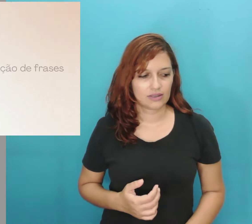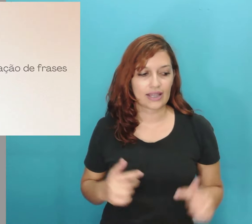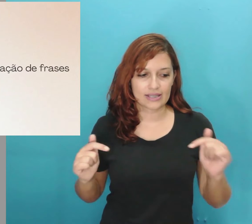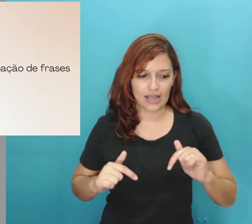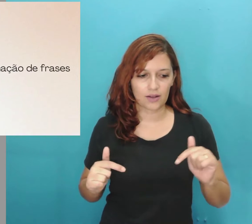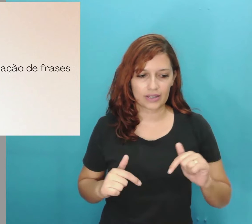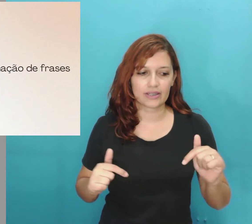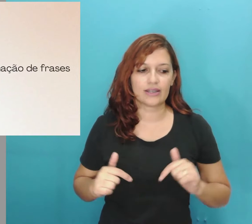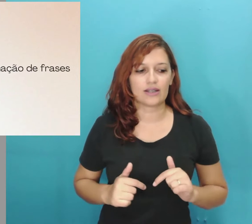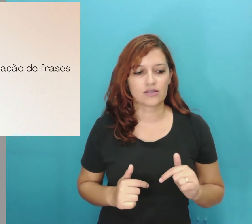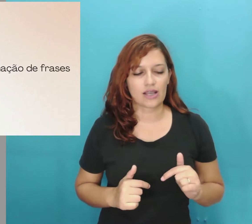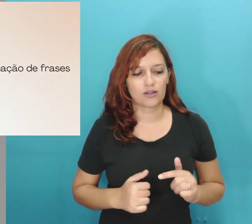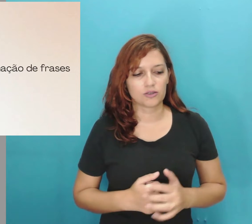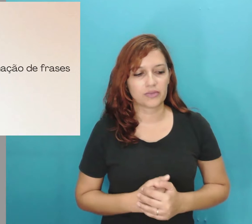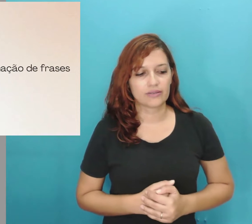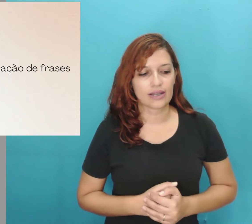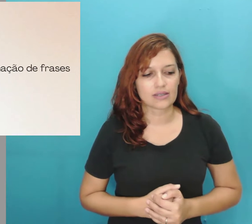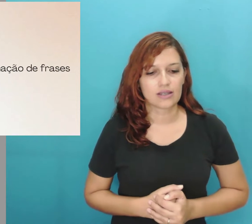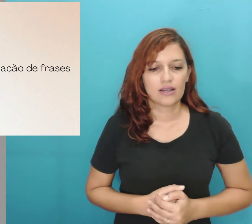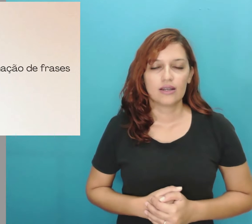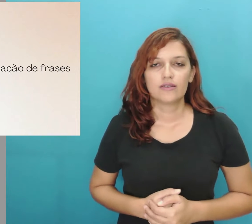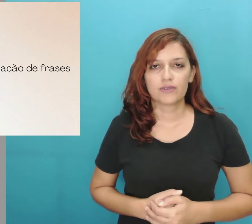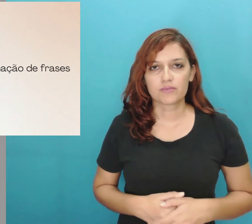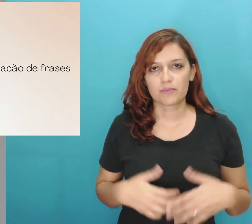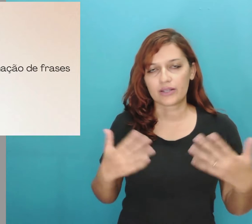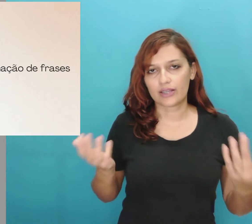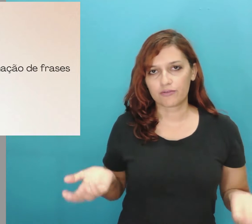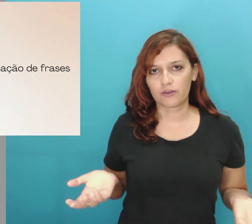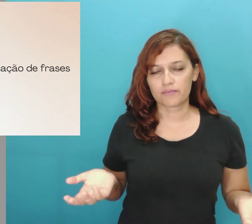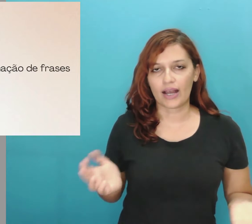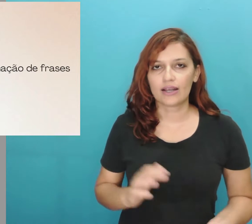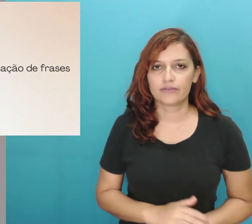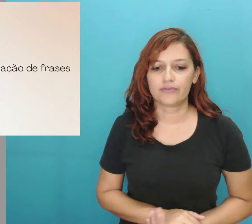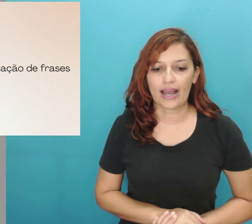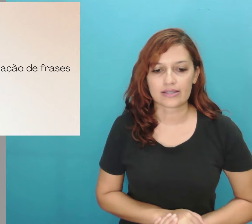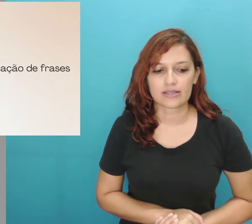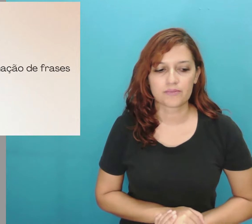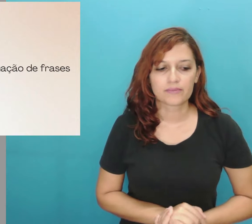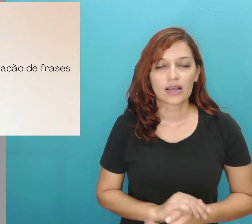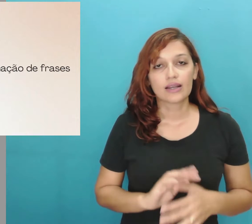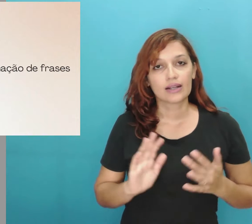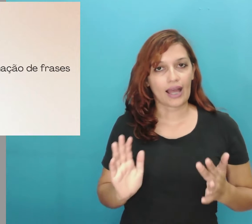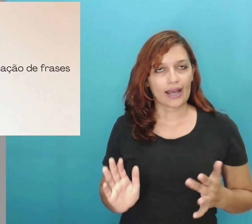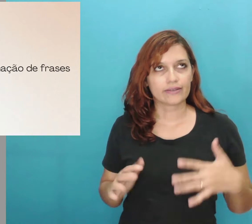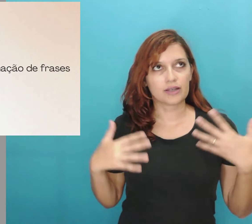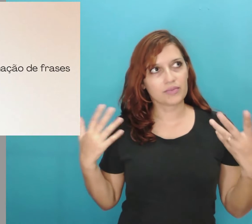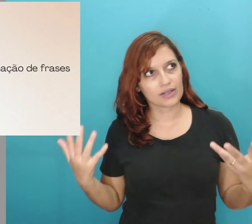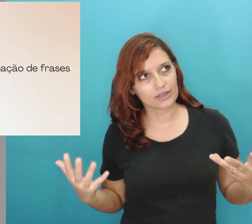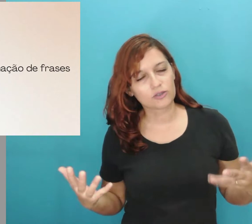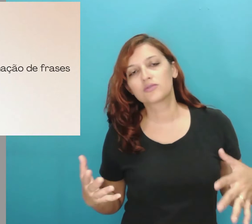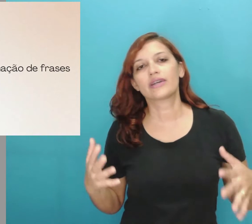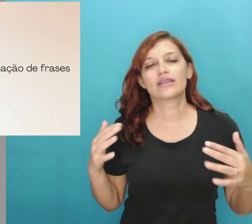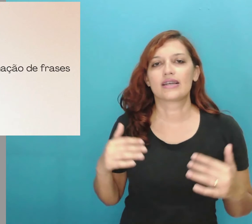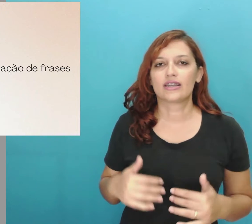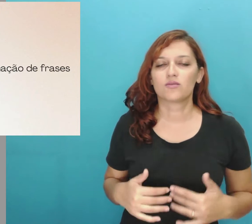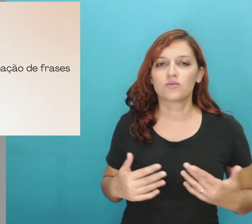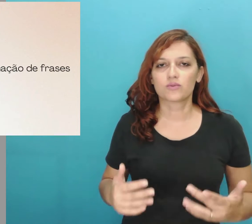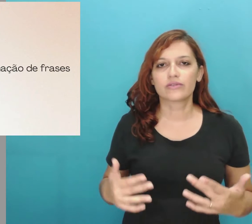dessa aula aqui, a nossa aula número 10. Vamos aprender a formar frases. Claro, lembrando, esse aqui é um curso de